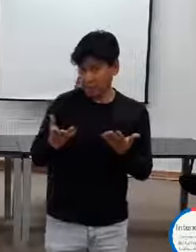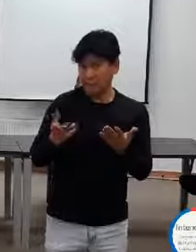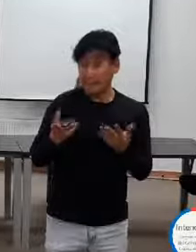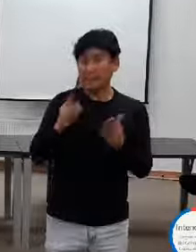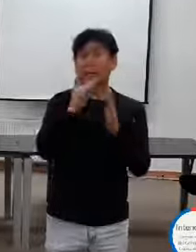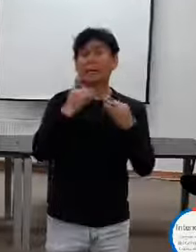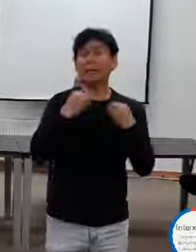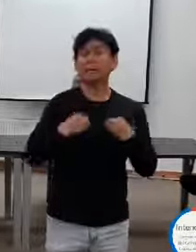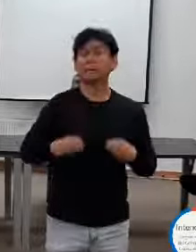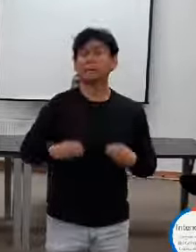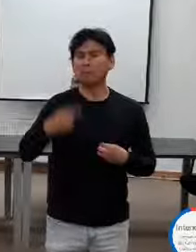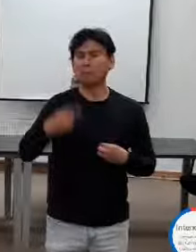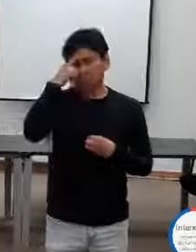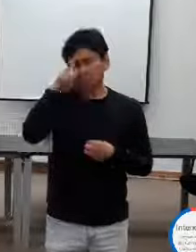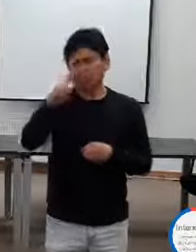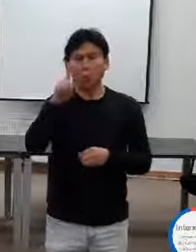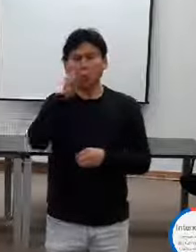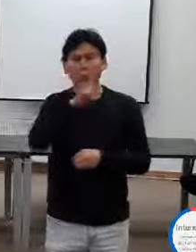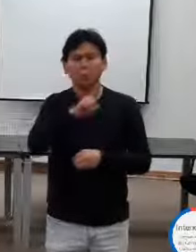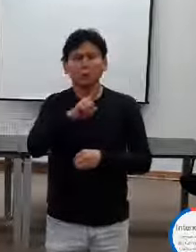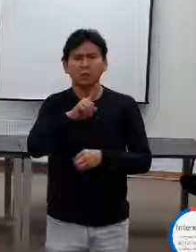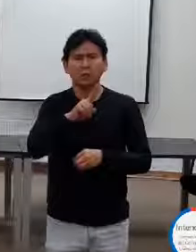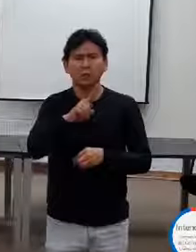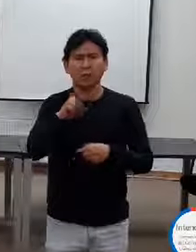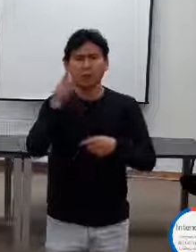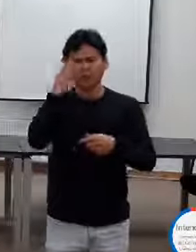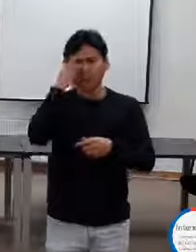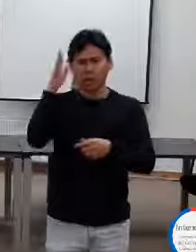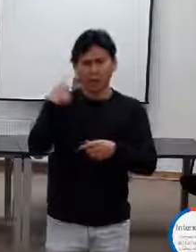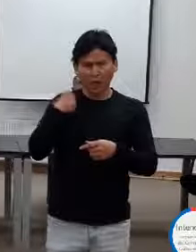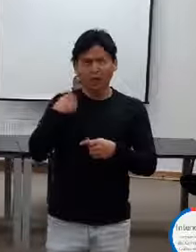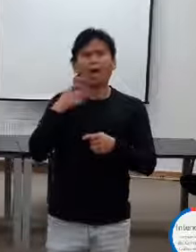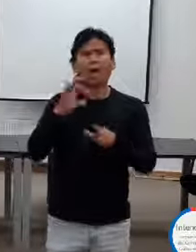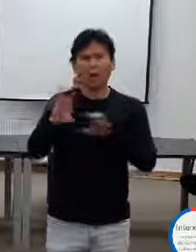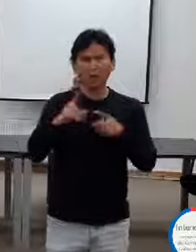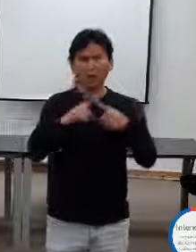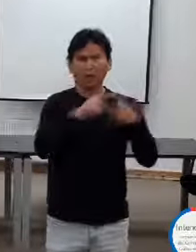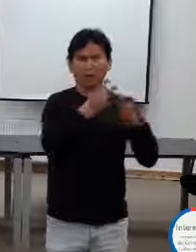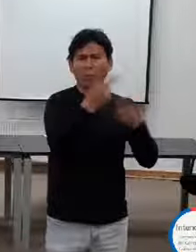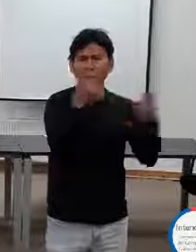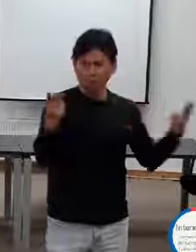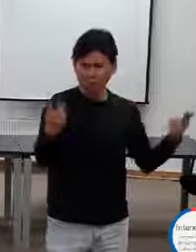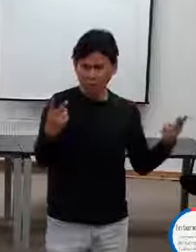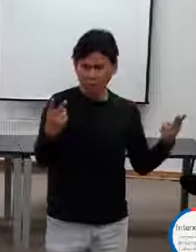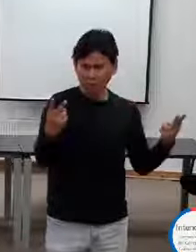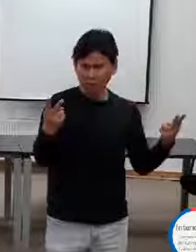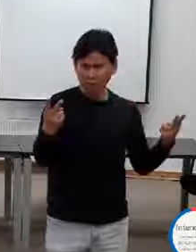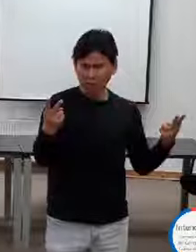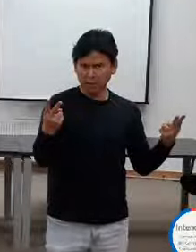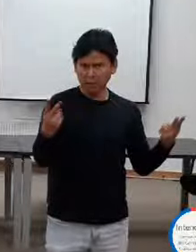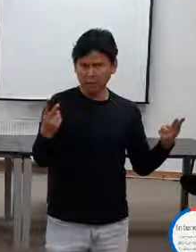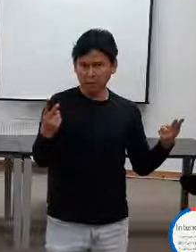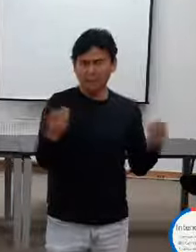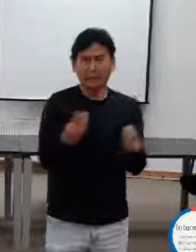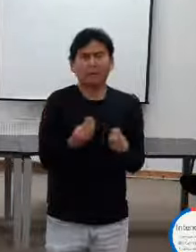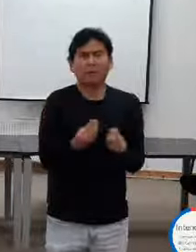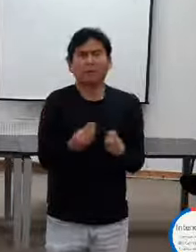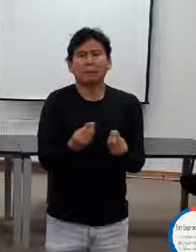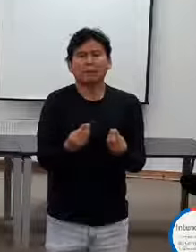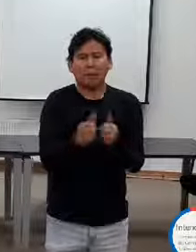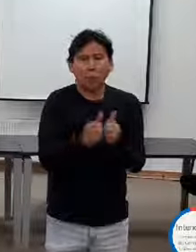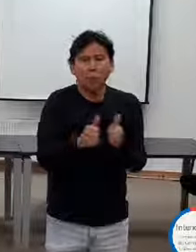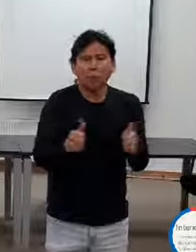examen, pero él durante los últimos días ha tenido actividades públicas. ¿Qué va a pasar con